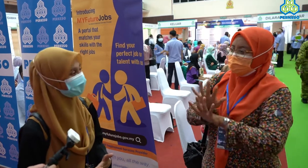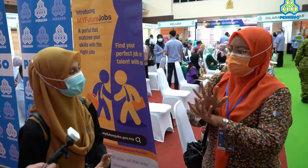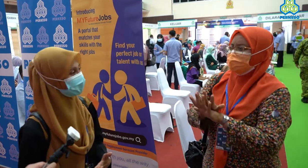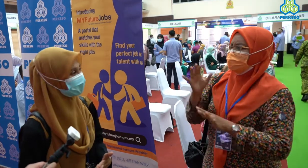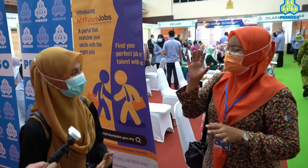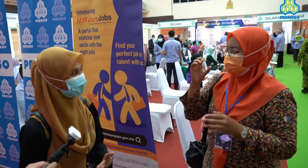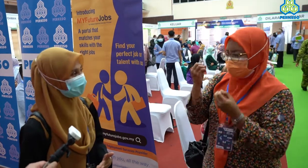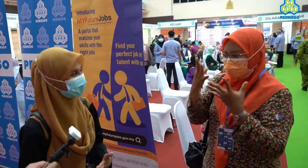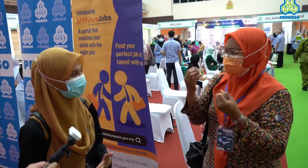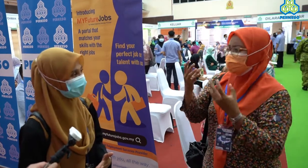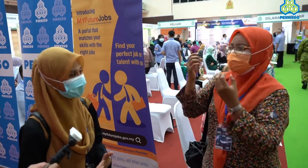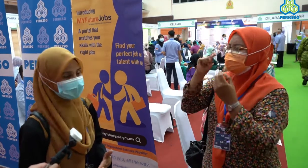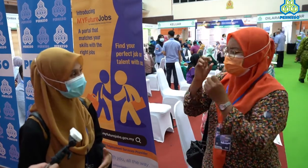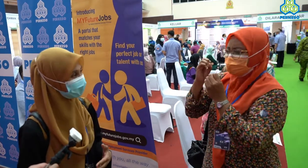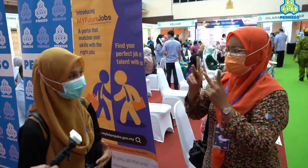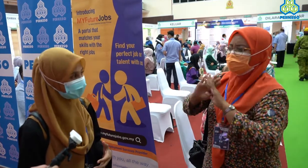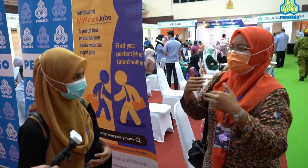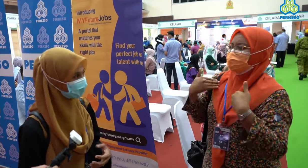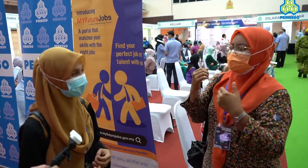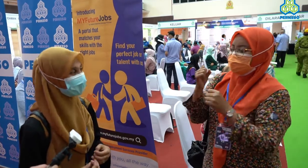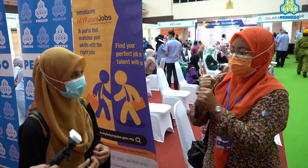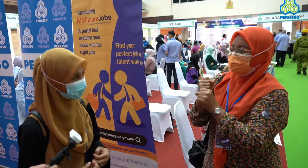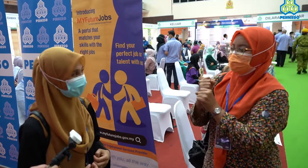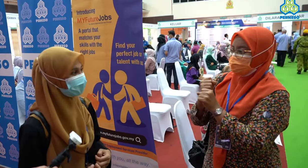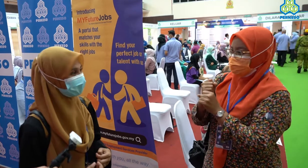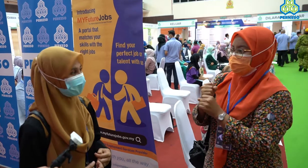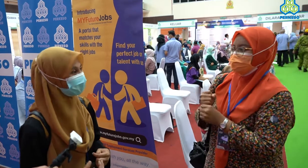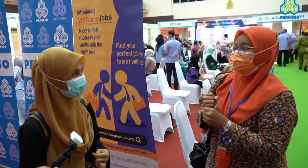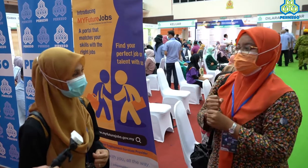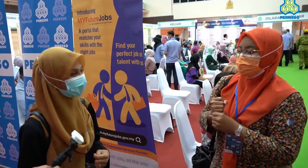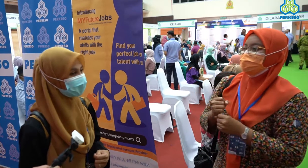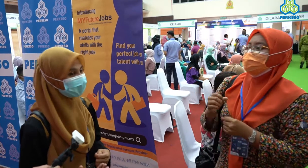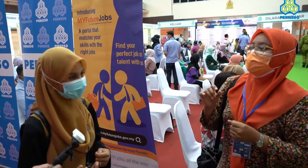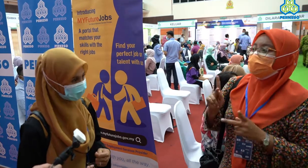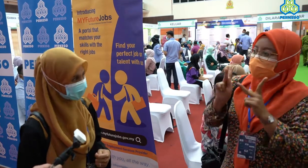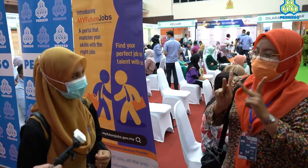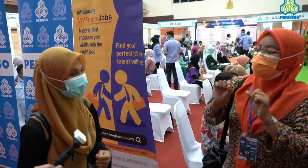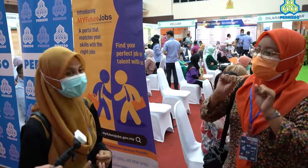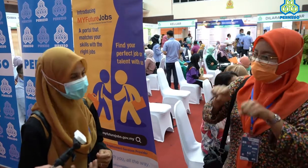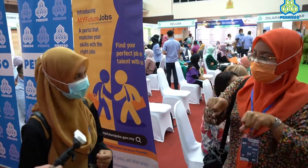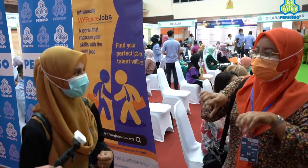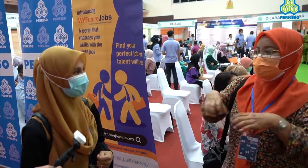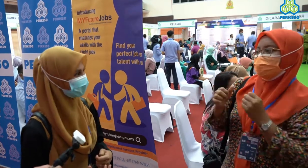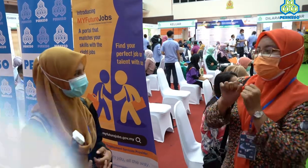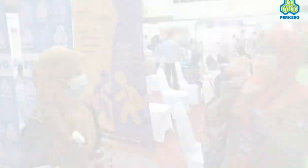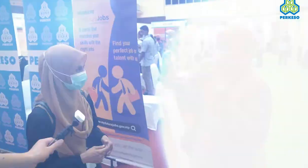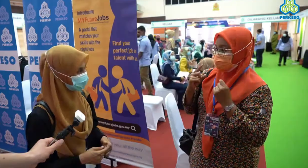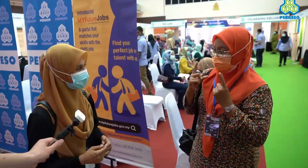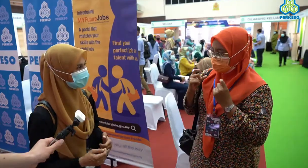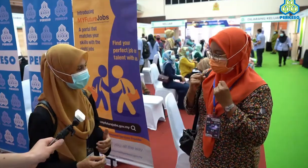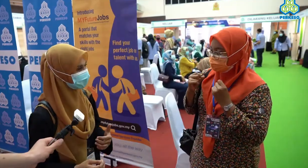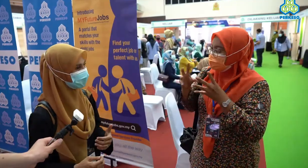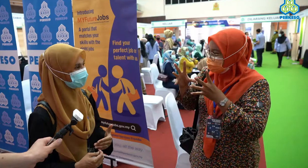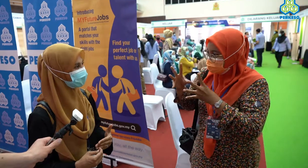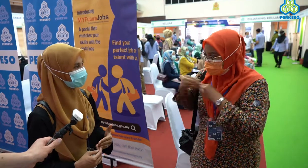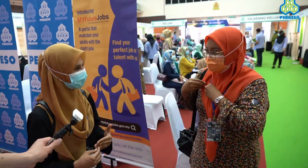sana. Sebab sebenarnya kalau nak ditukar, ramai OKU yang tidak ada pekerjaan dan tercicir di luar sana. Selain